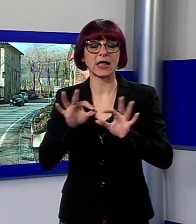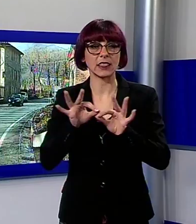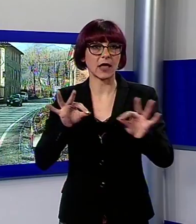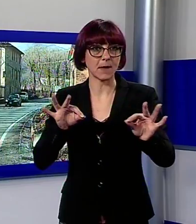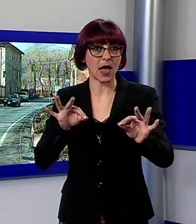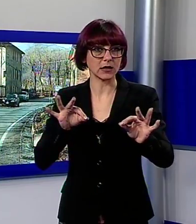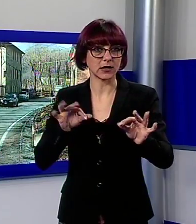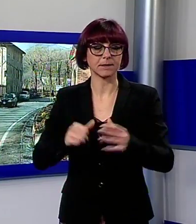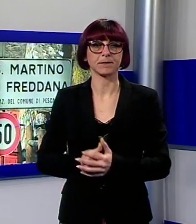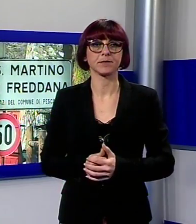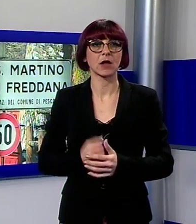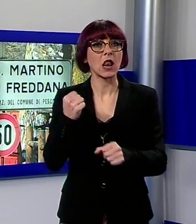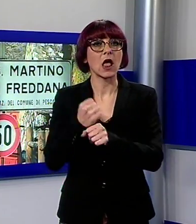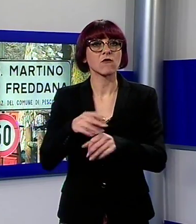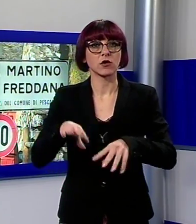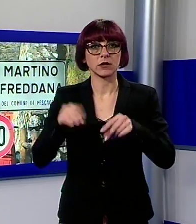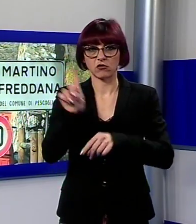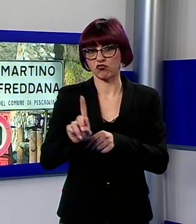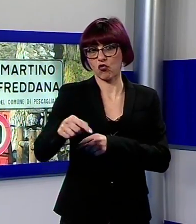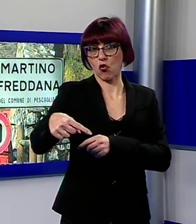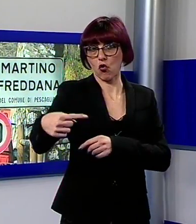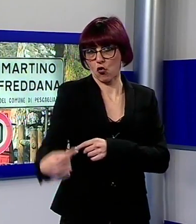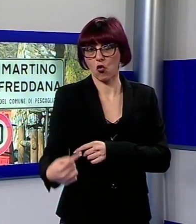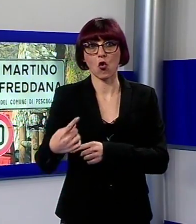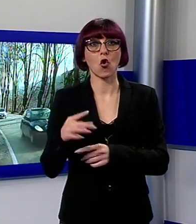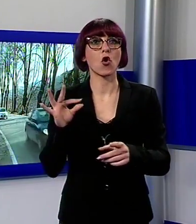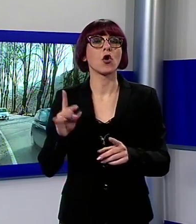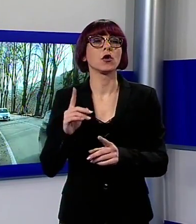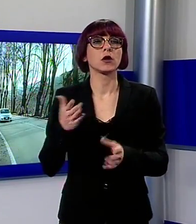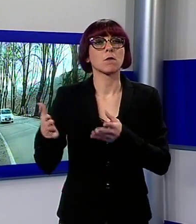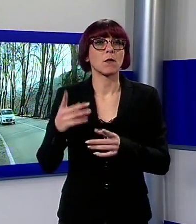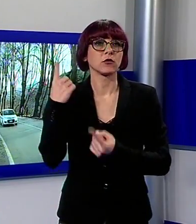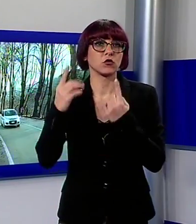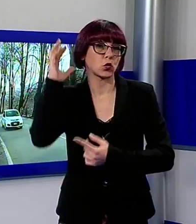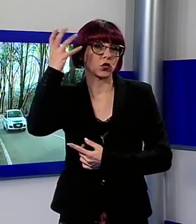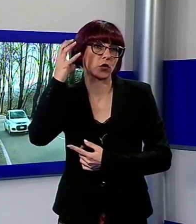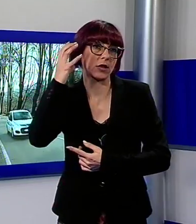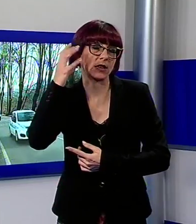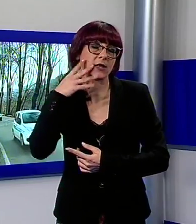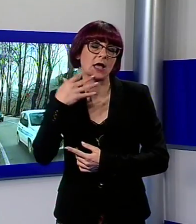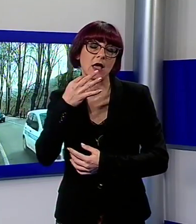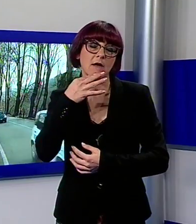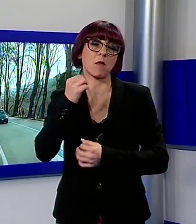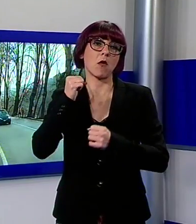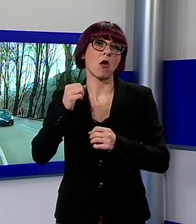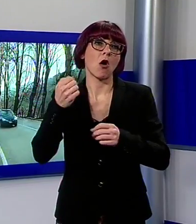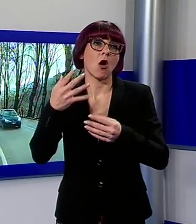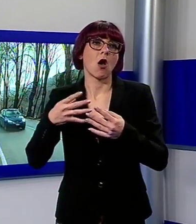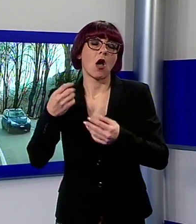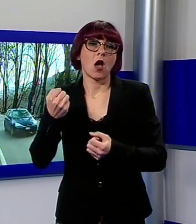lavori inizieranno nei prossimi giorni, quando le condizioni meteo permetteranno l'intervento delle macchine escavatrici. Nel frattempo è già stato